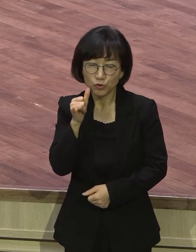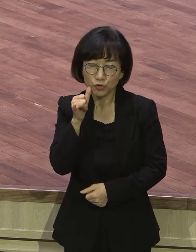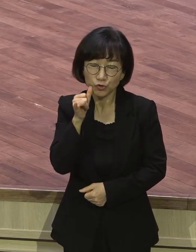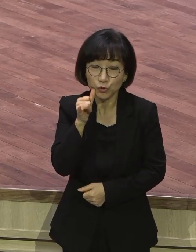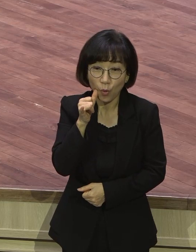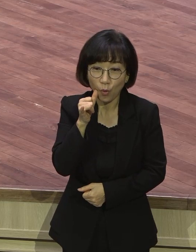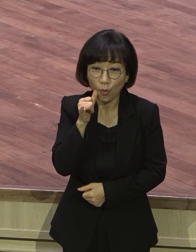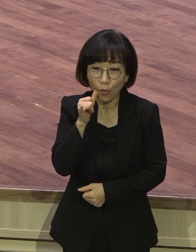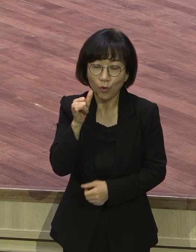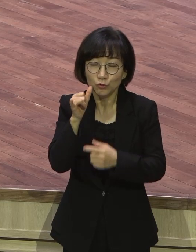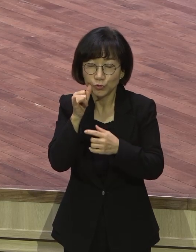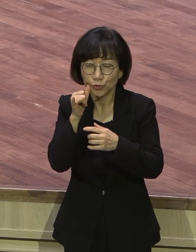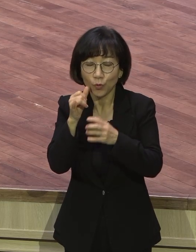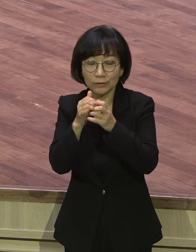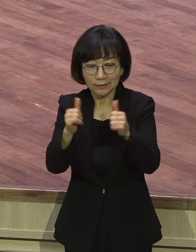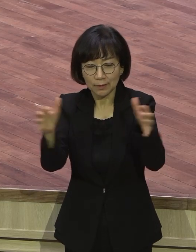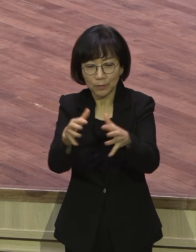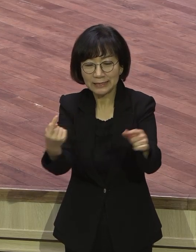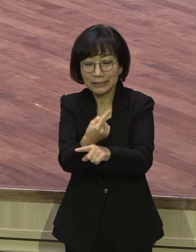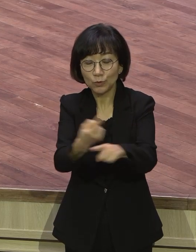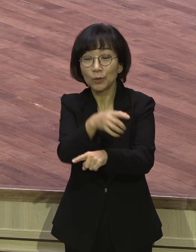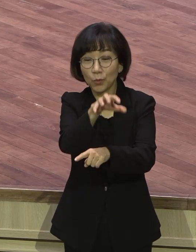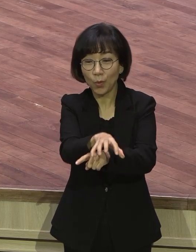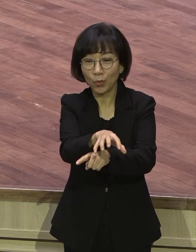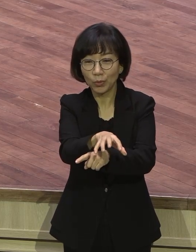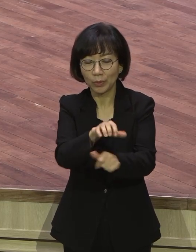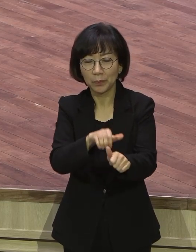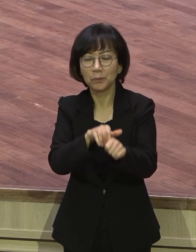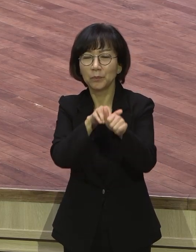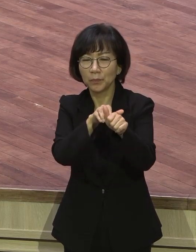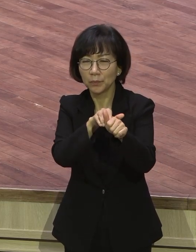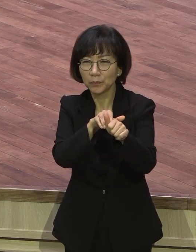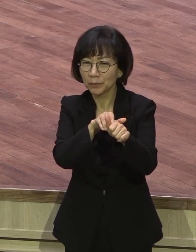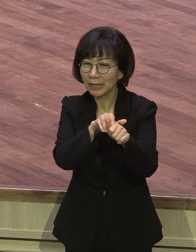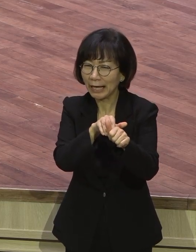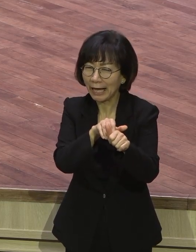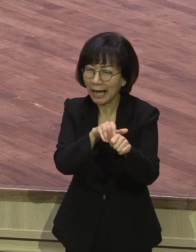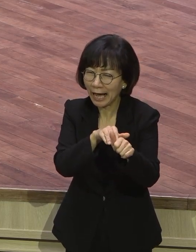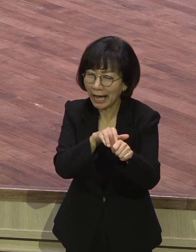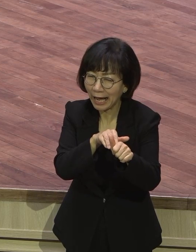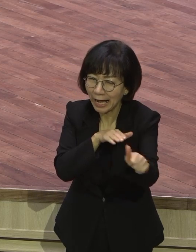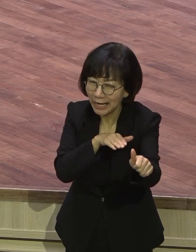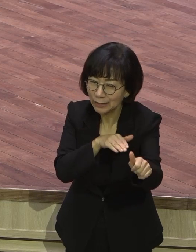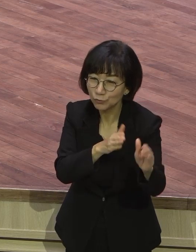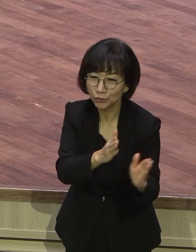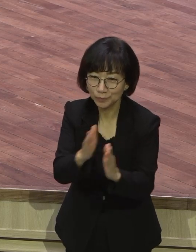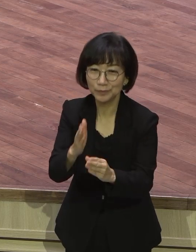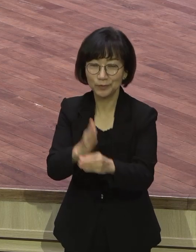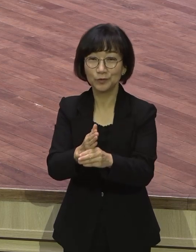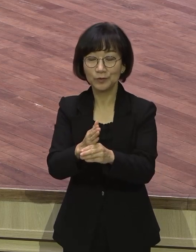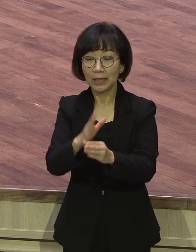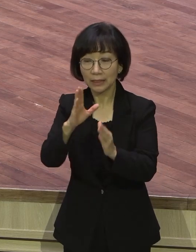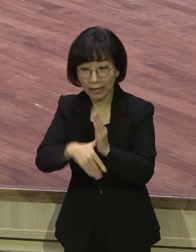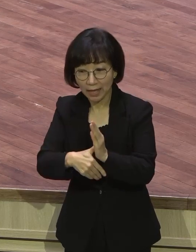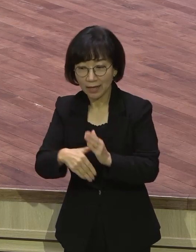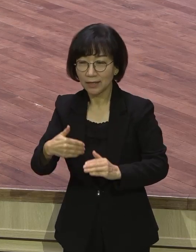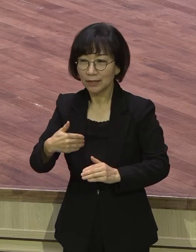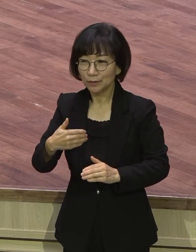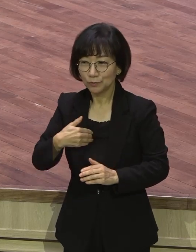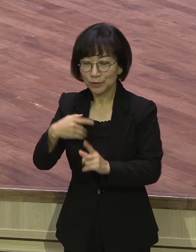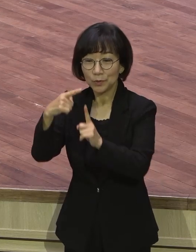중독자들 치료하는 알코올 중독자 치료하는 거기 병원을 가기 직전에 우리 교회